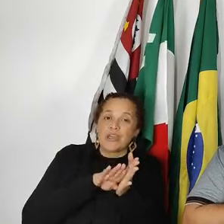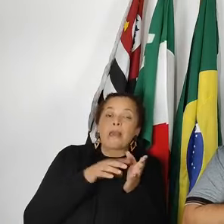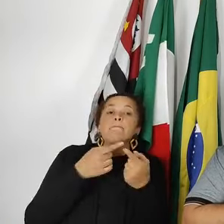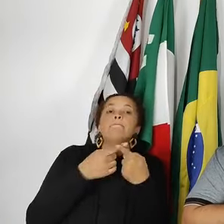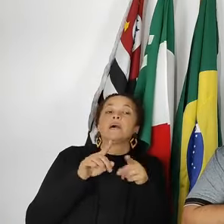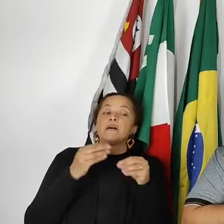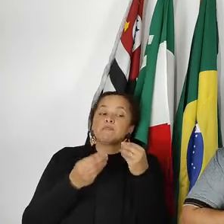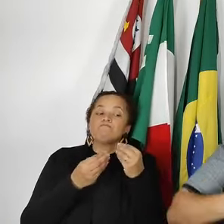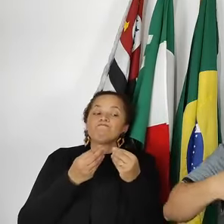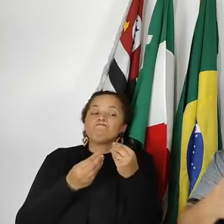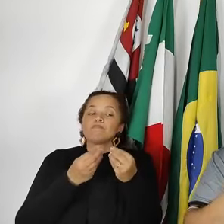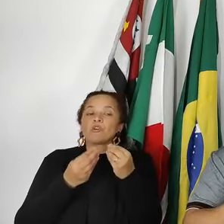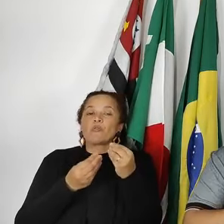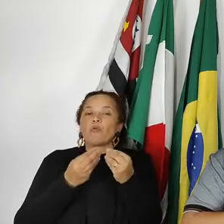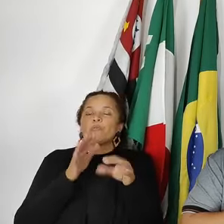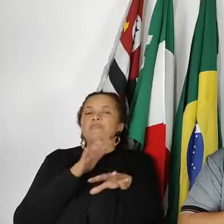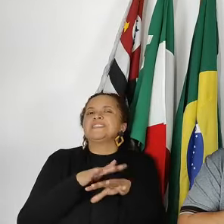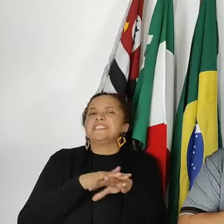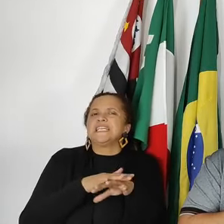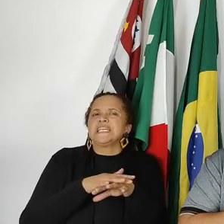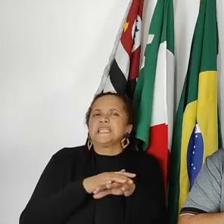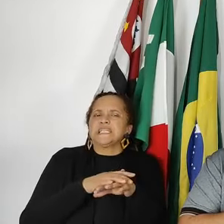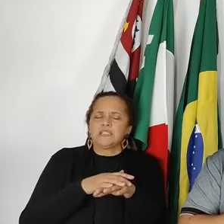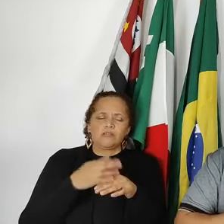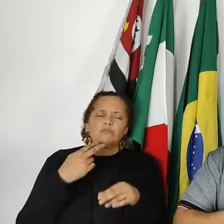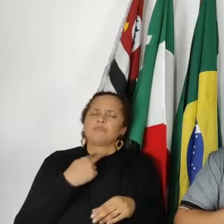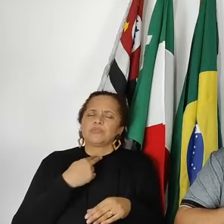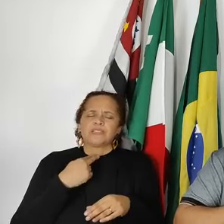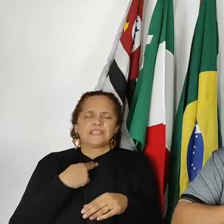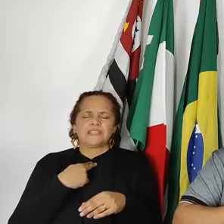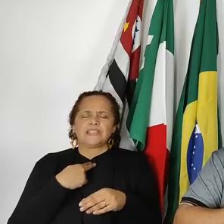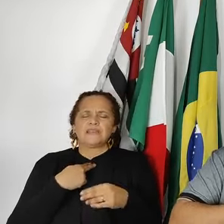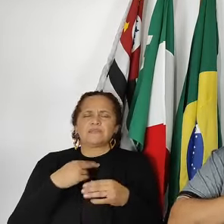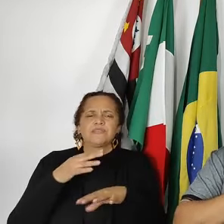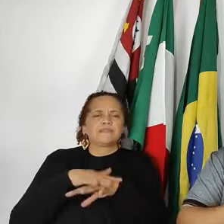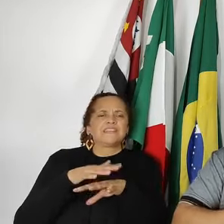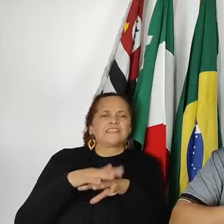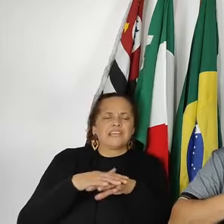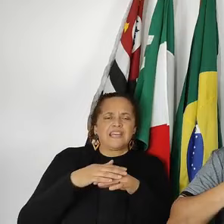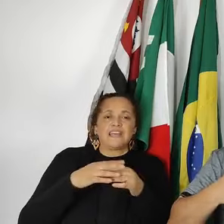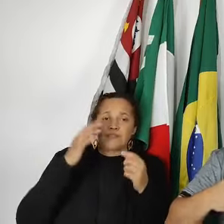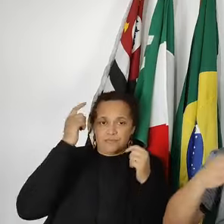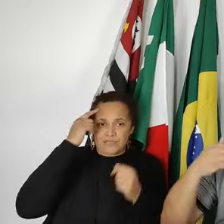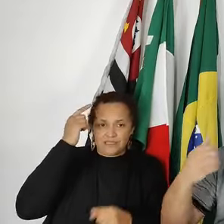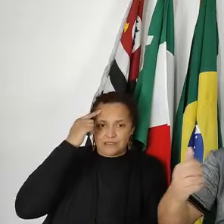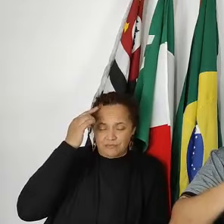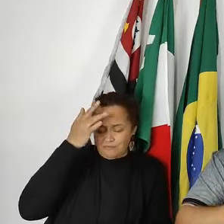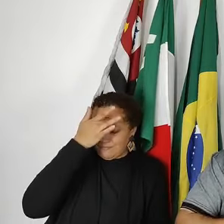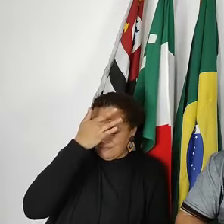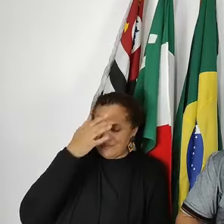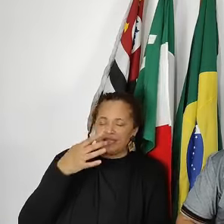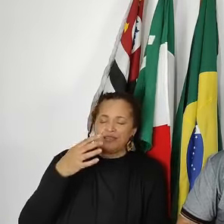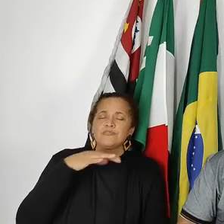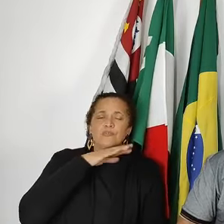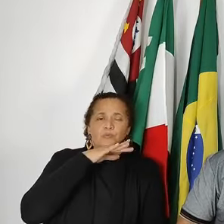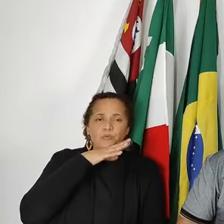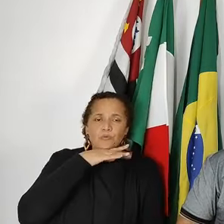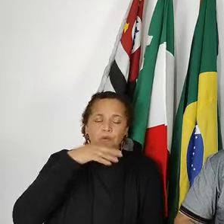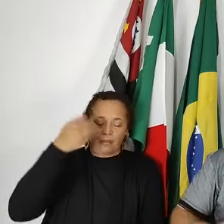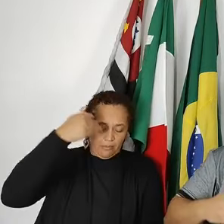tomar conta do nosso coração, filtrar esse pensamento, para que a gente venha praticar tudo aquilo que a palavra de Deus nos